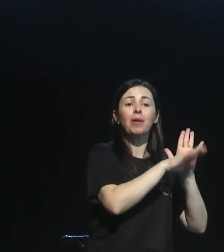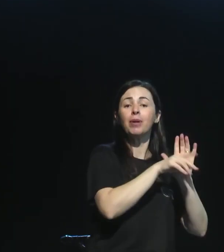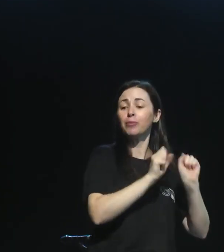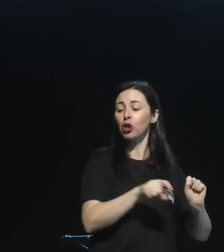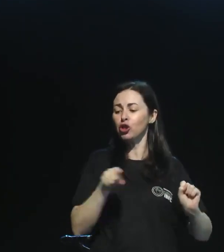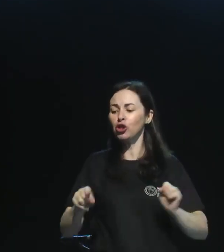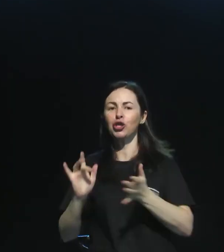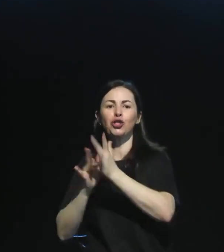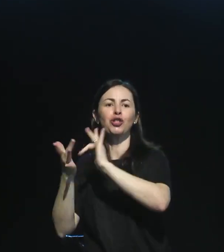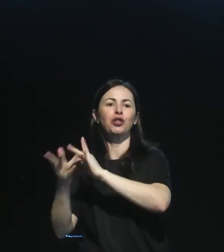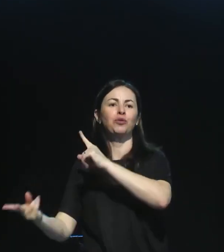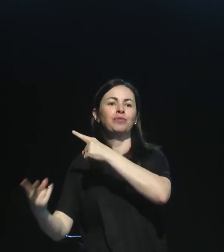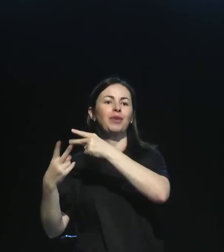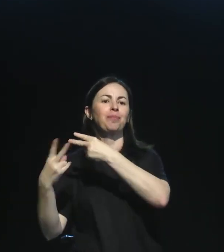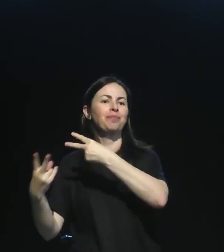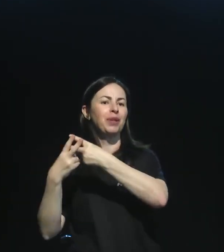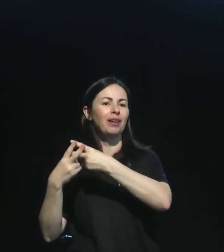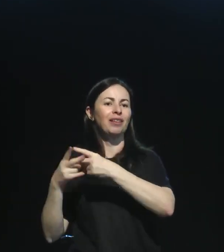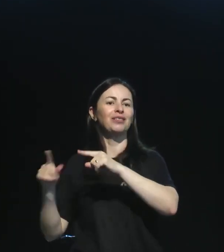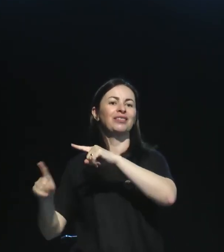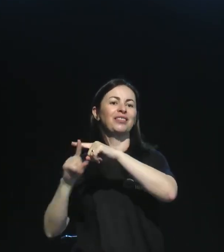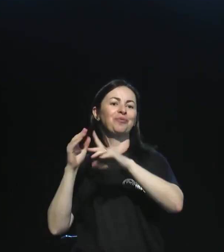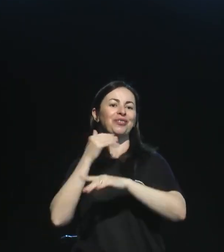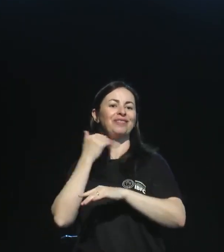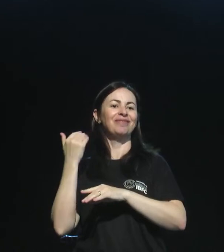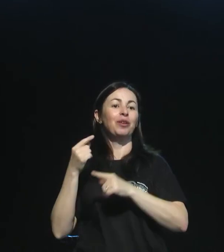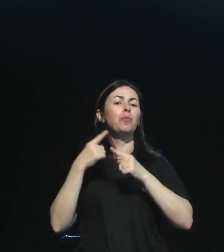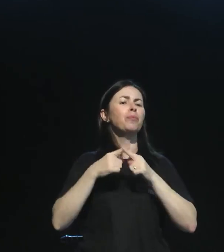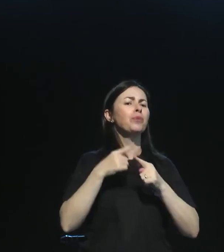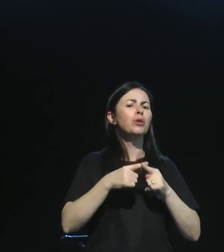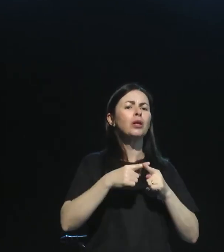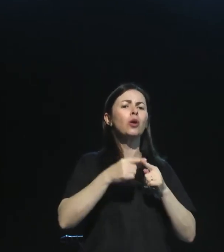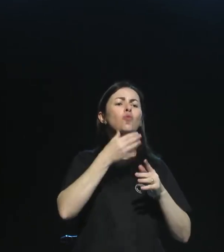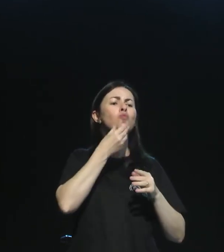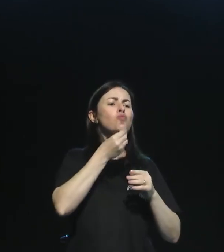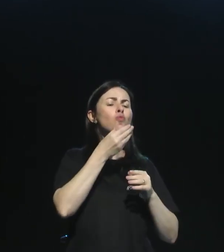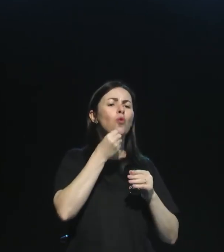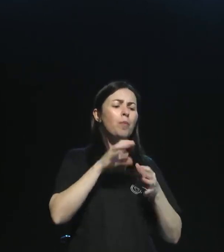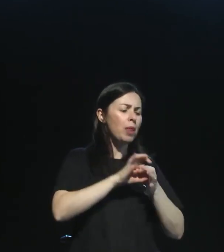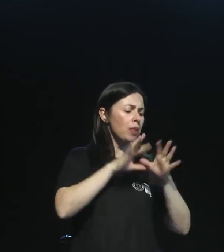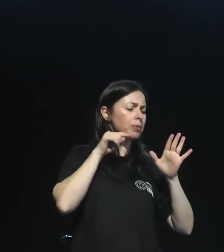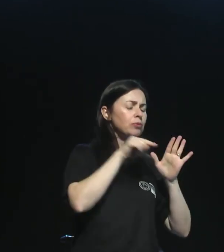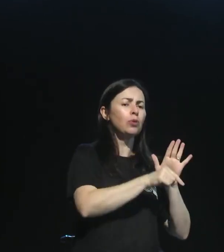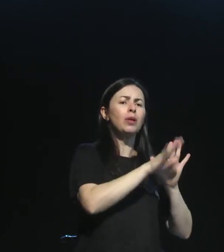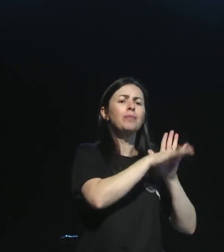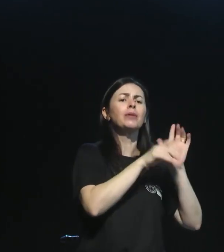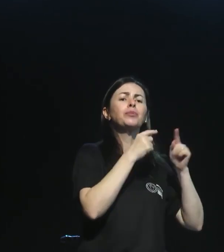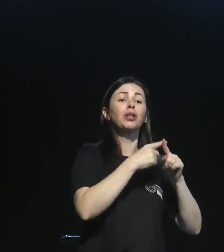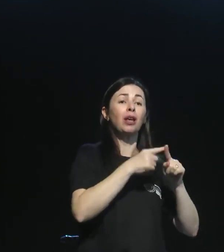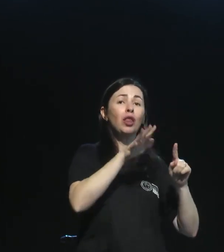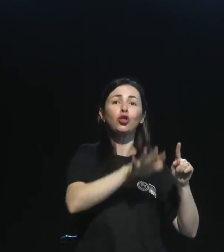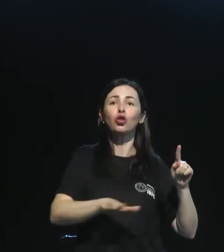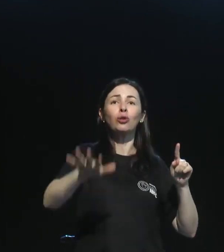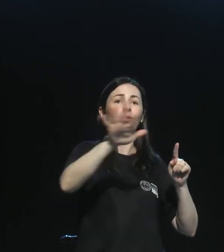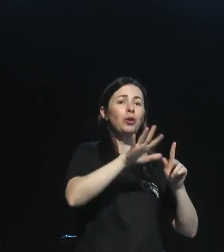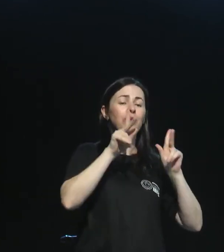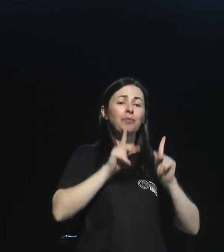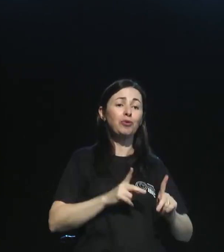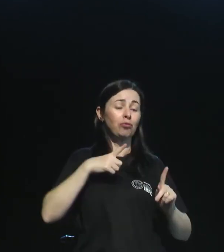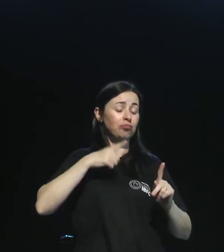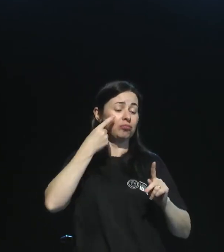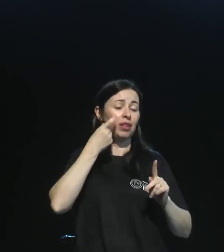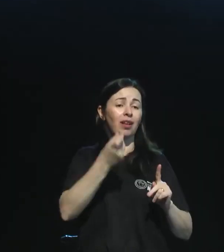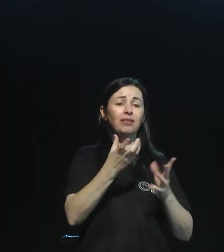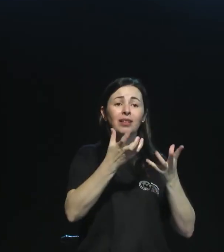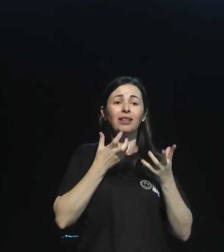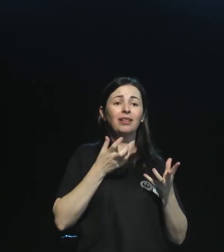Por que Pilatos libertou Barrabás? Porque é o que todos queriam. era o que todos buscavam, é